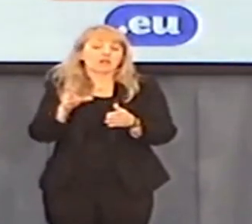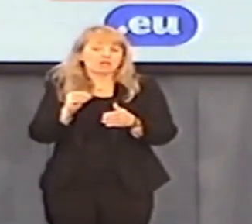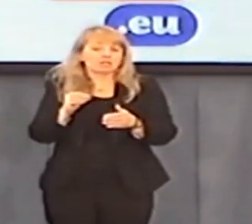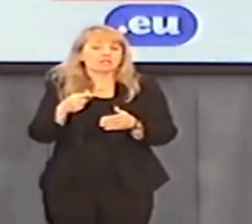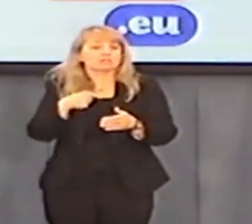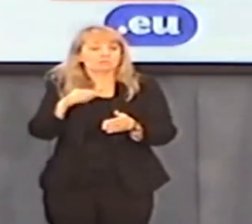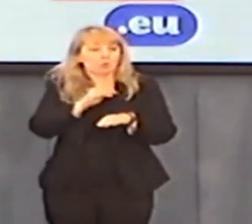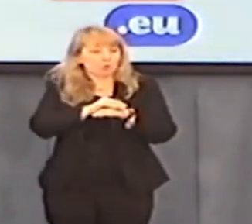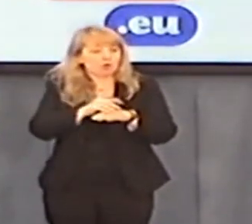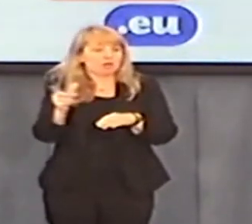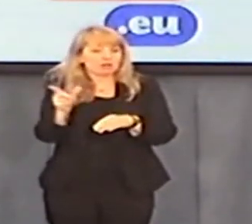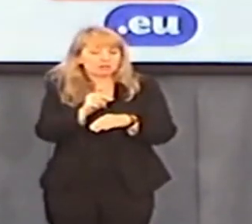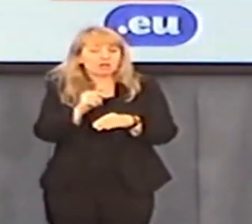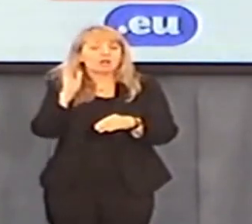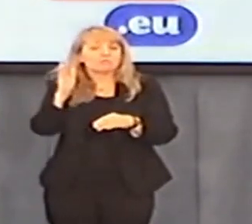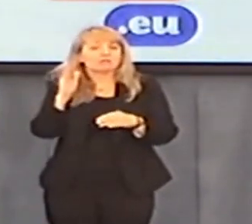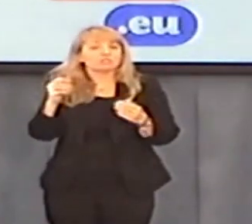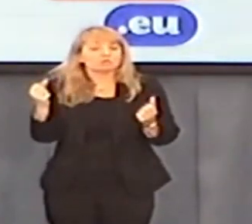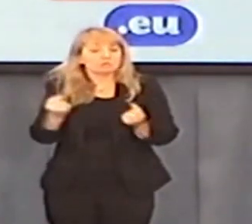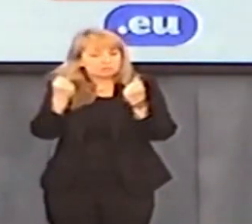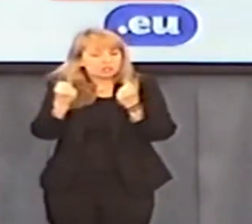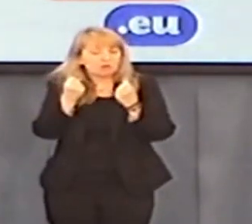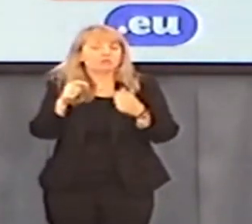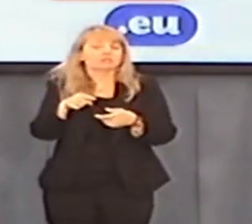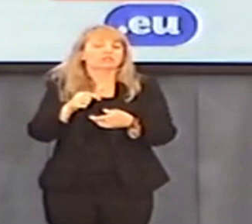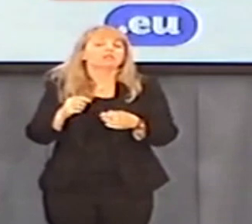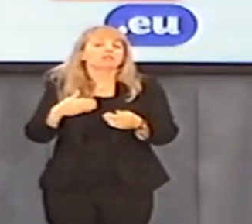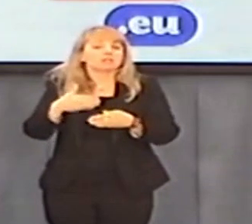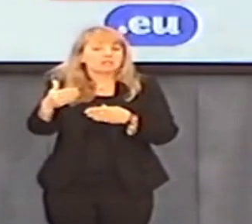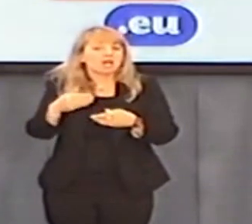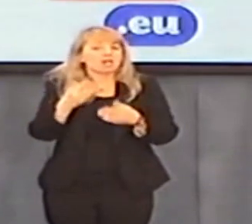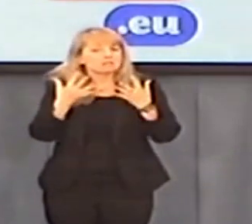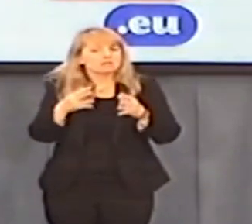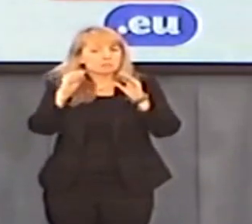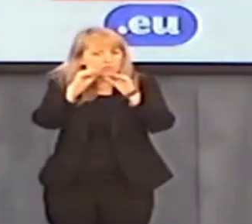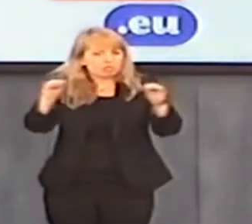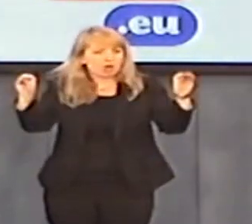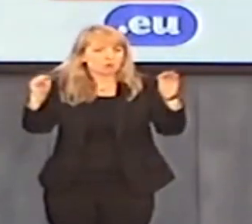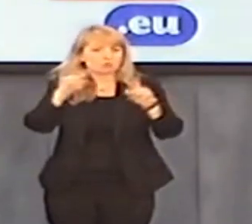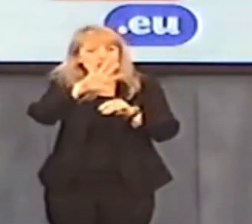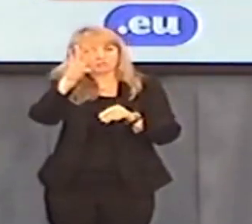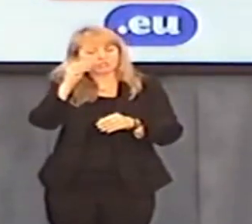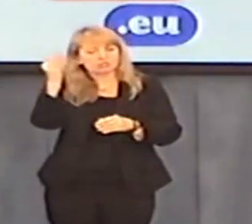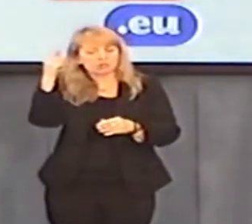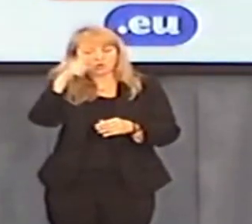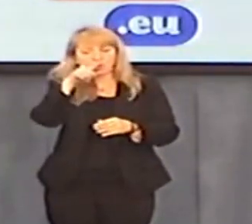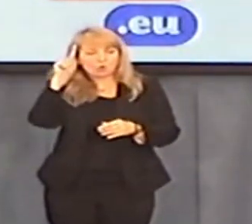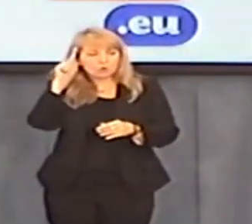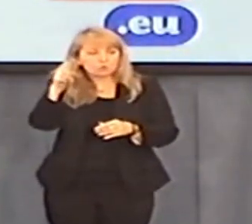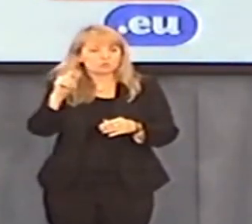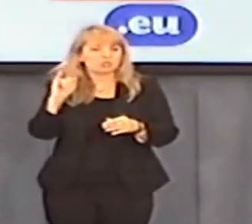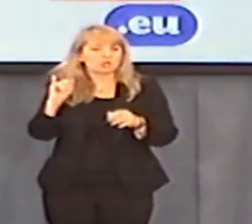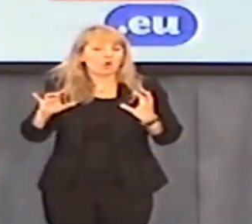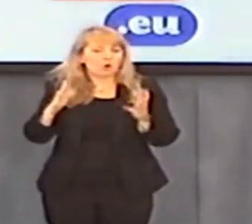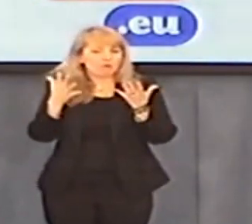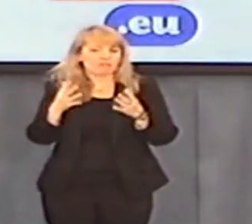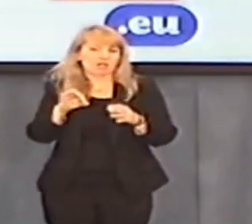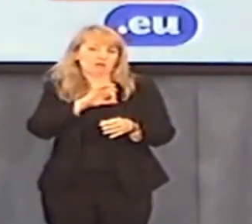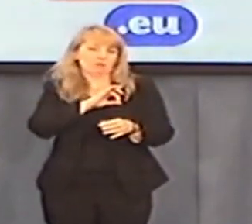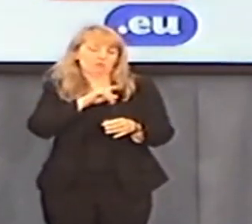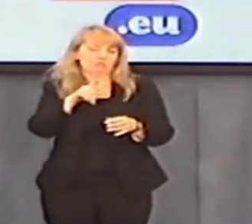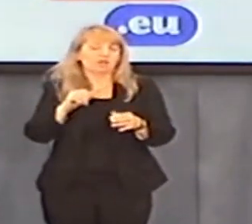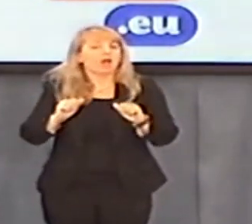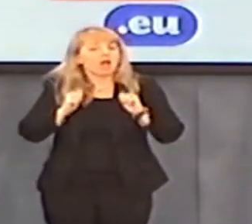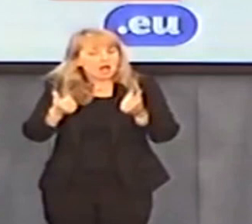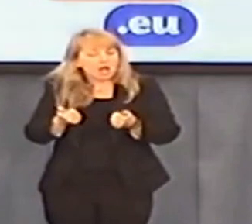nie spoczniemy. Nadal będziemy prowadzili działalność taką uświadamiającą i wspierać ofiary i zachęcać do